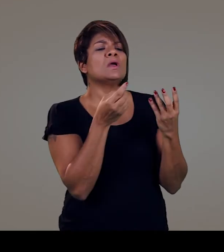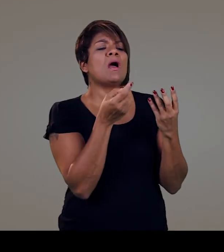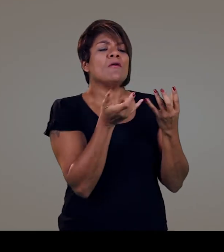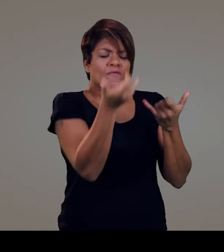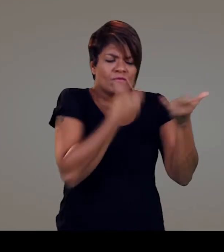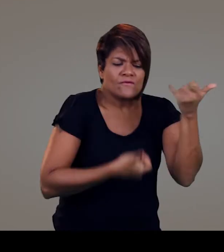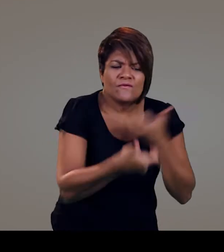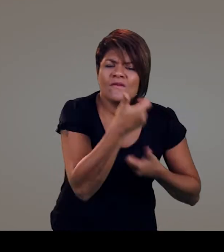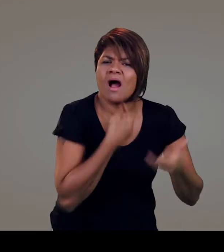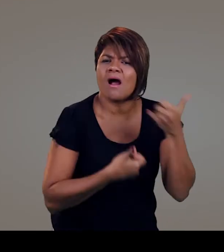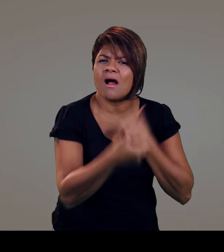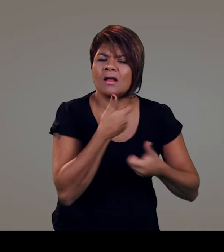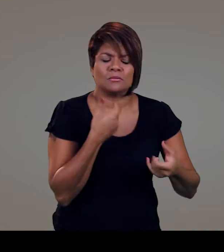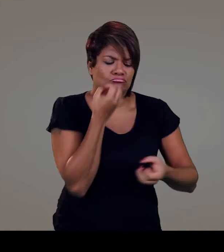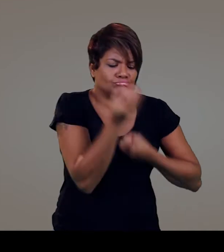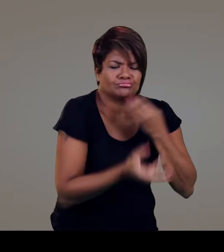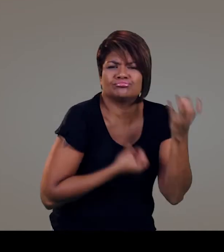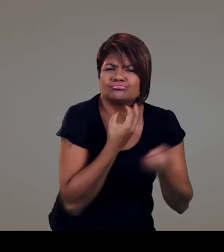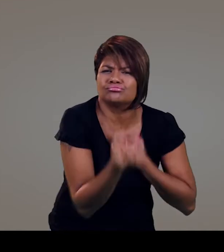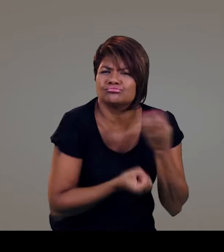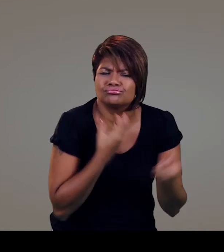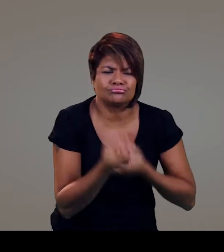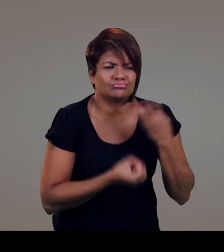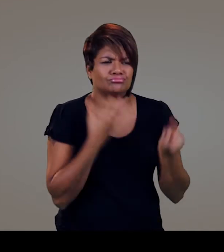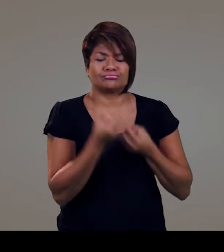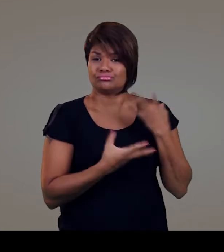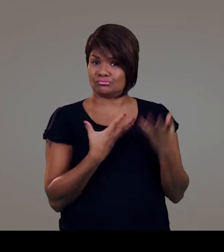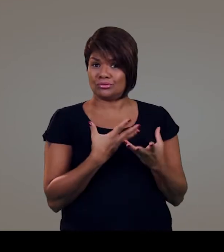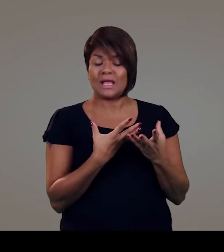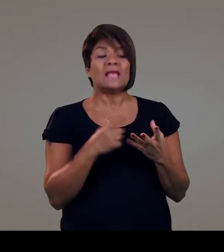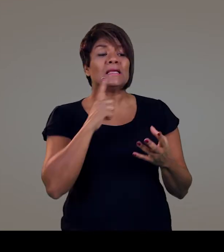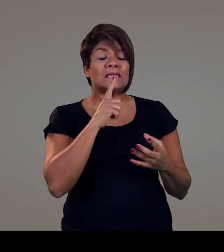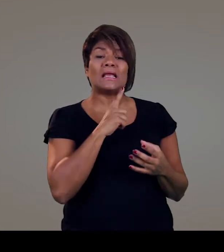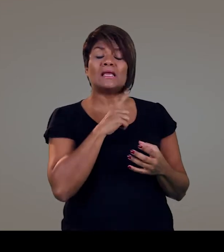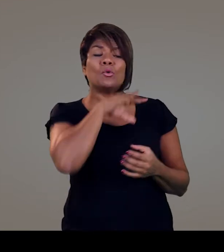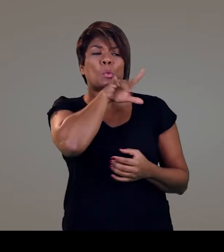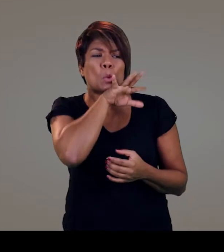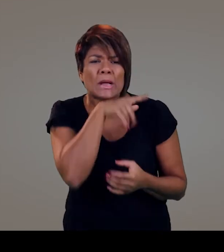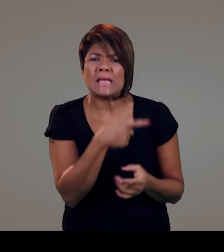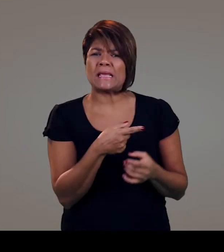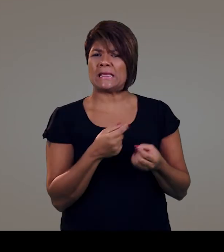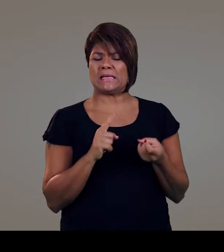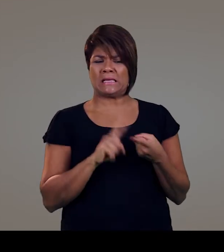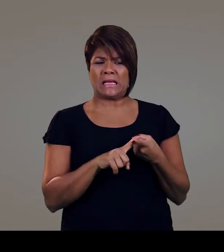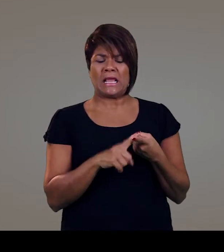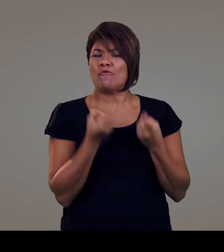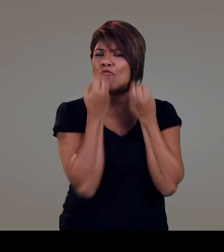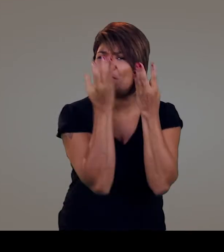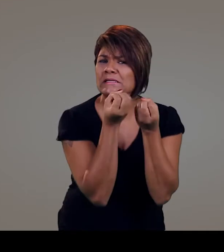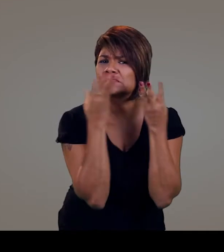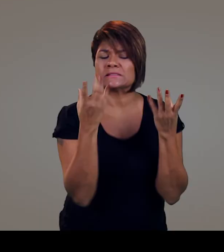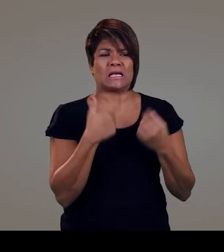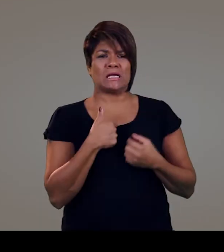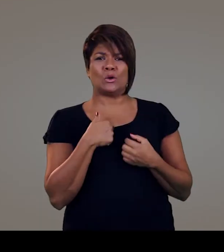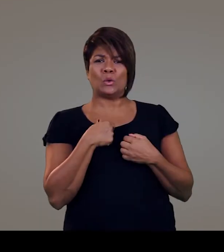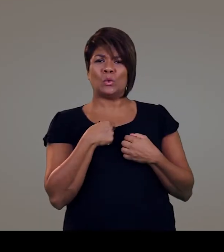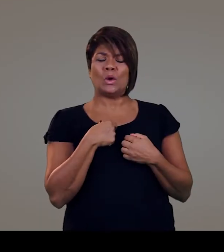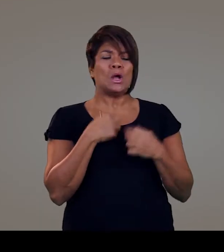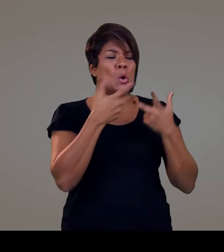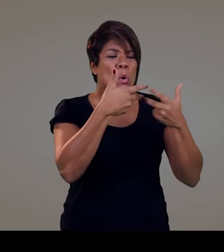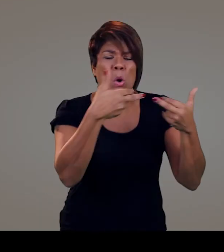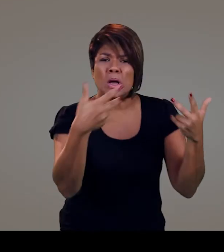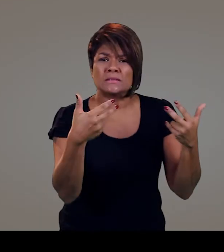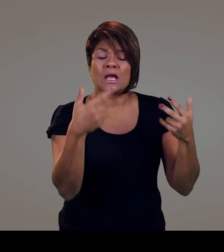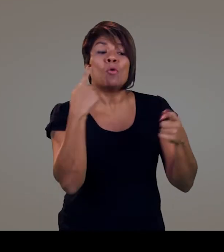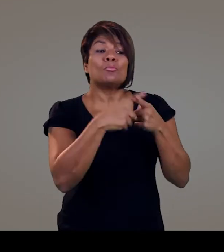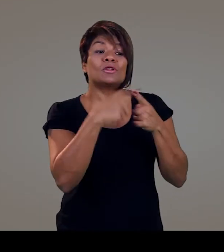aquelas informações que ela recebeu ou que ela ainda está recebendo, para que ela possa olhar para aquele filho como alguém